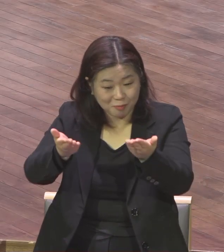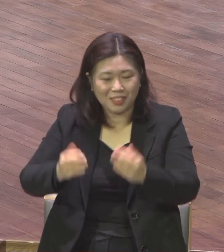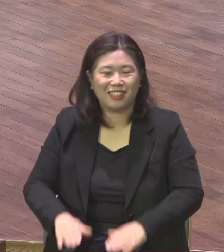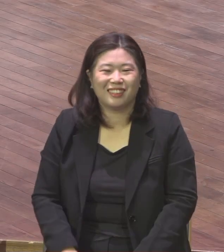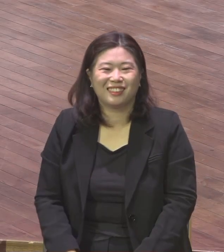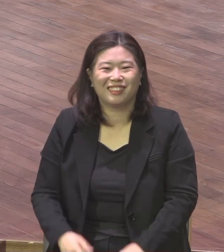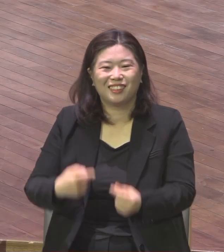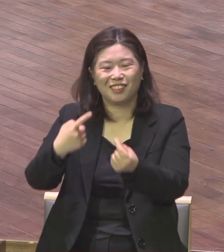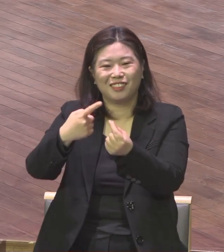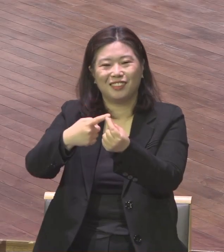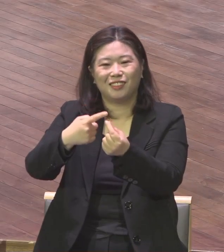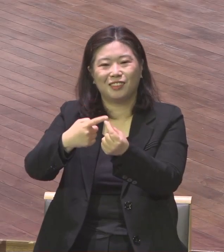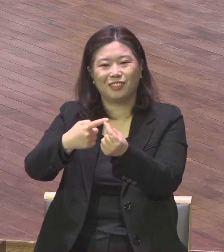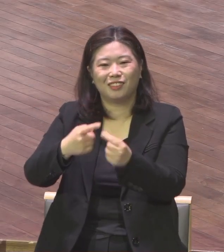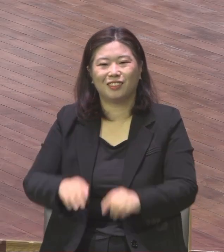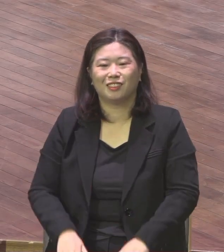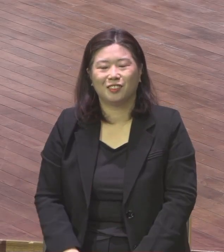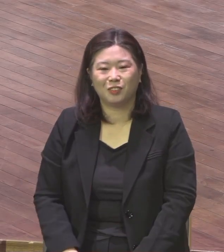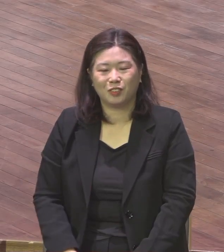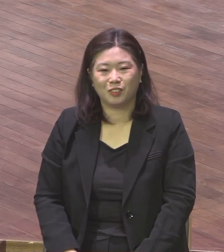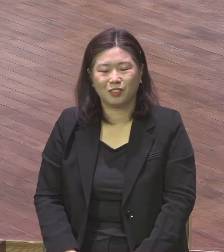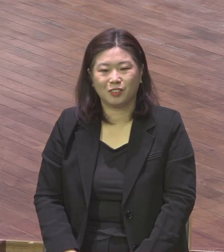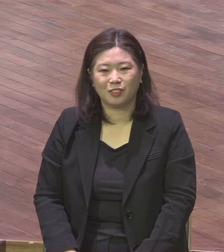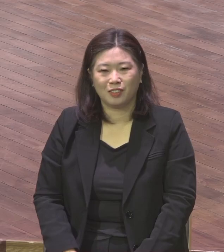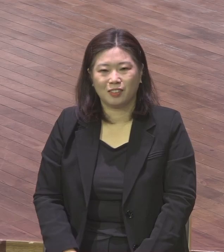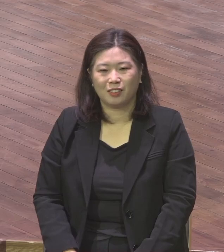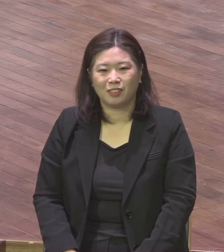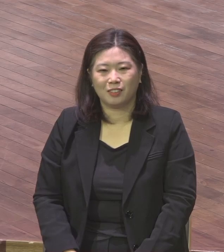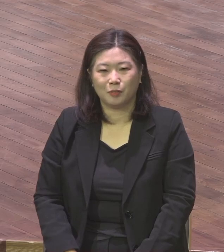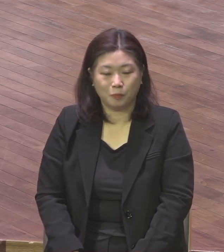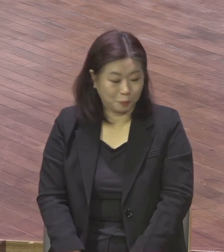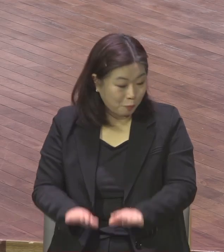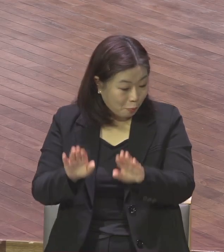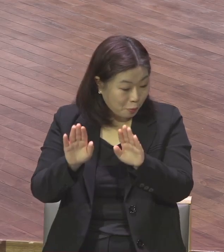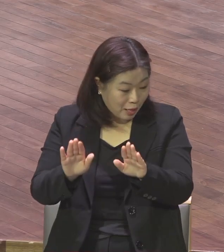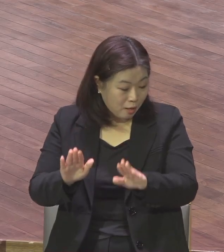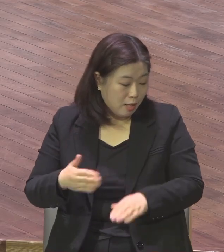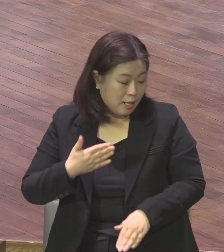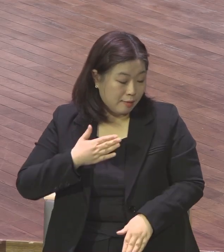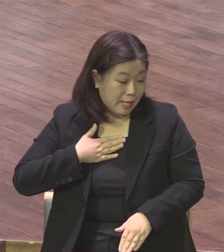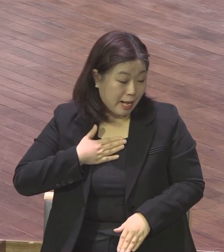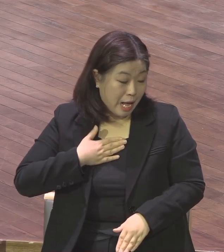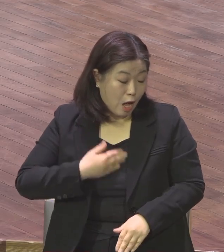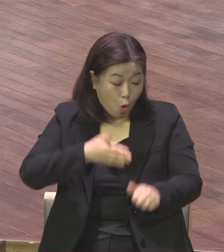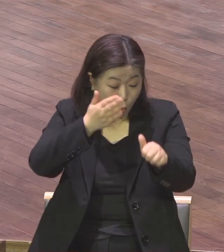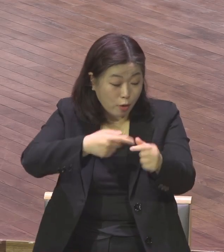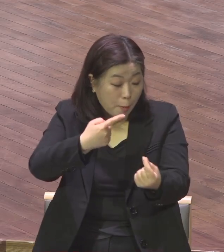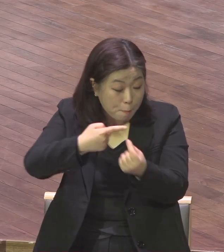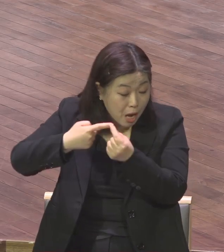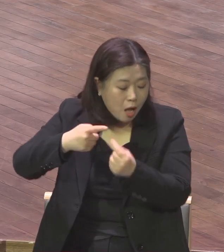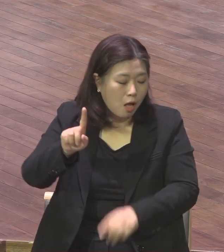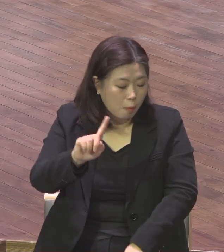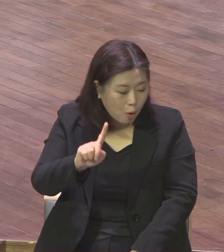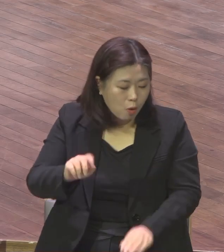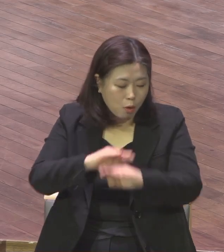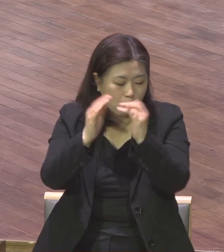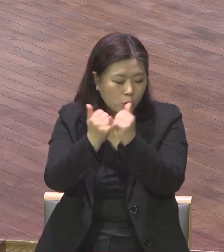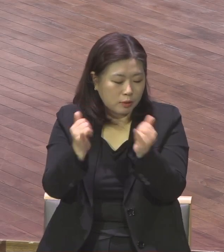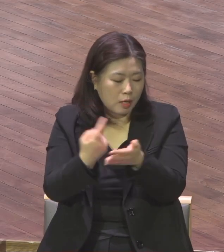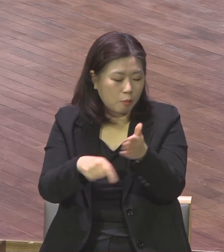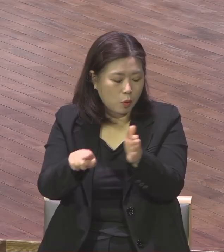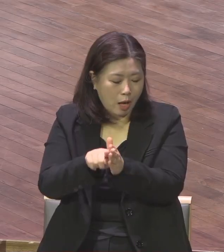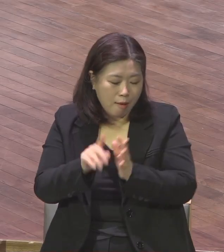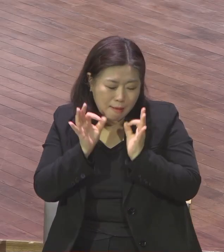그럼 첫째로 중보 기도의 특권입니다. 1절 봅니다. 그러므로 내가 첫째로 권하노니 모든 사람을